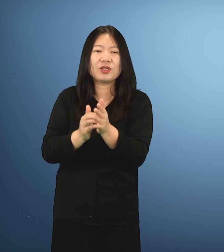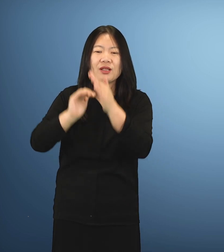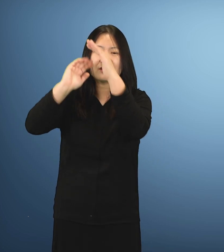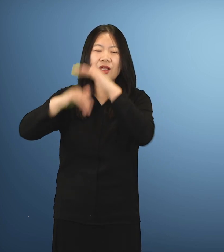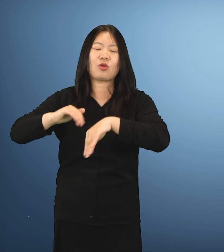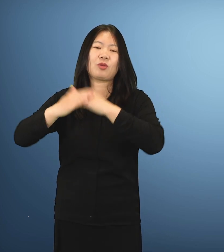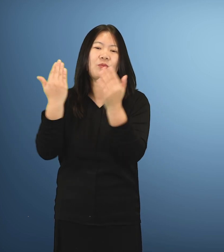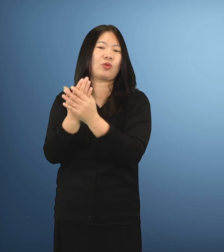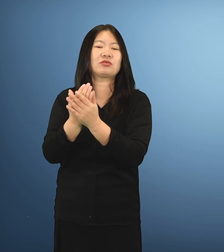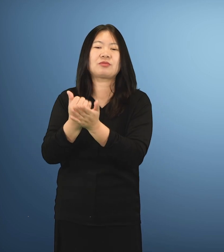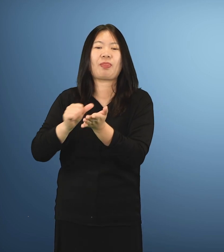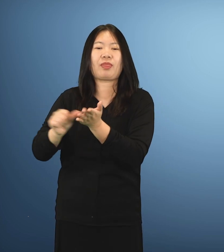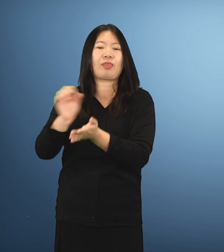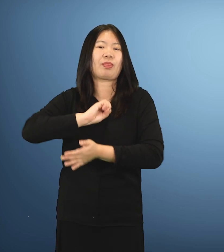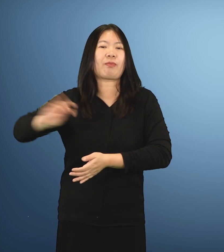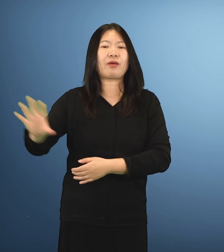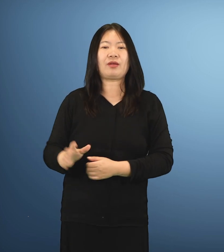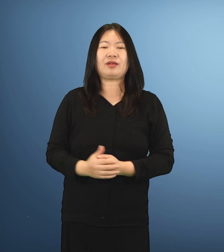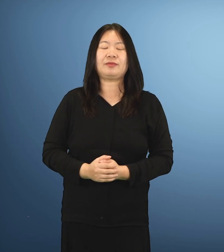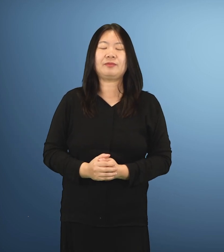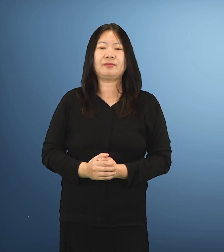빼버려요.